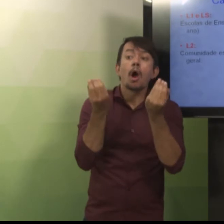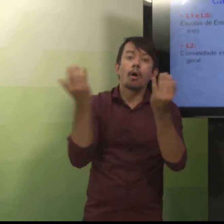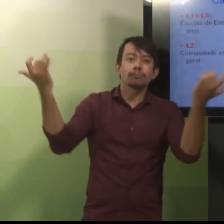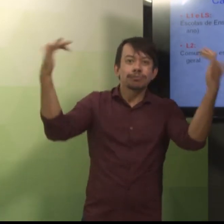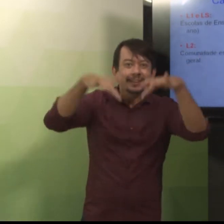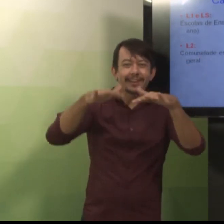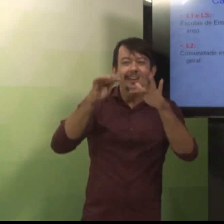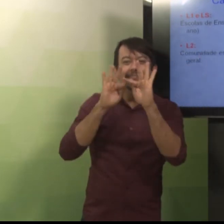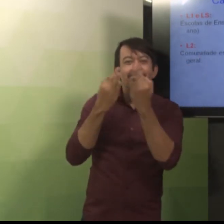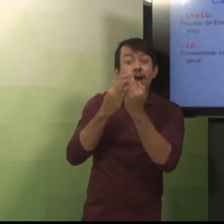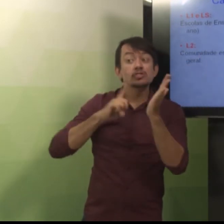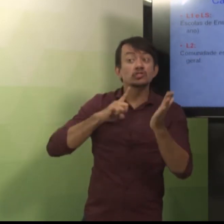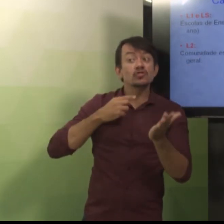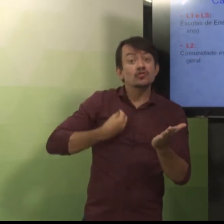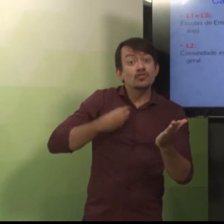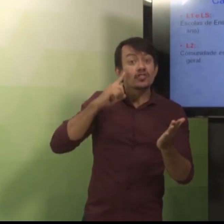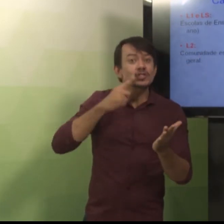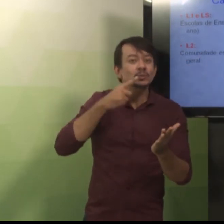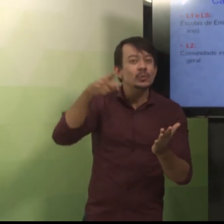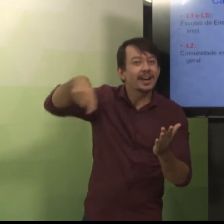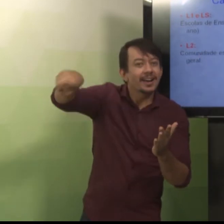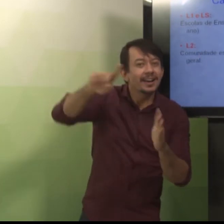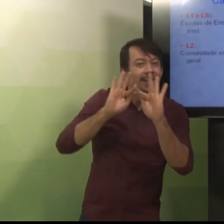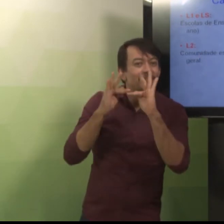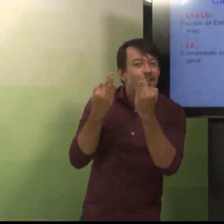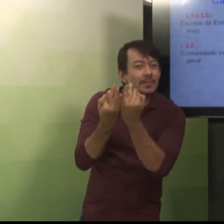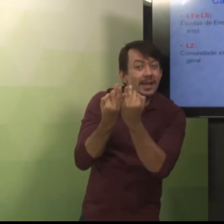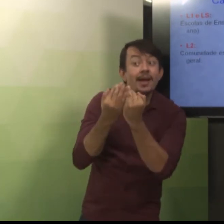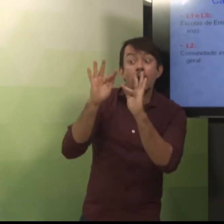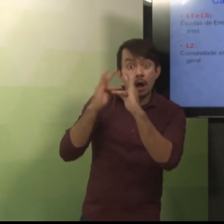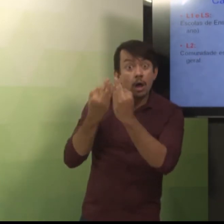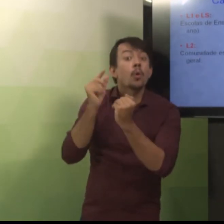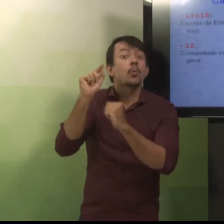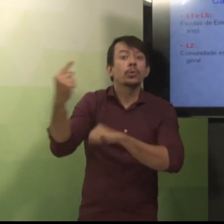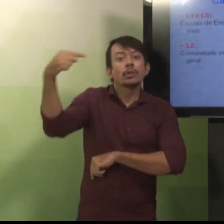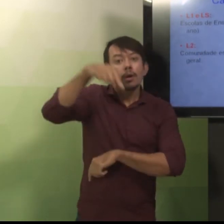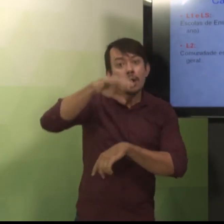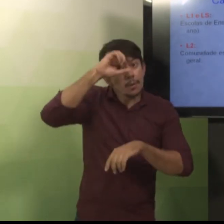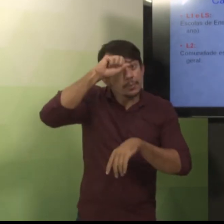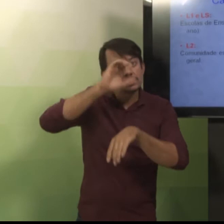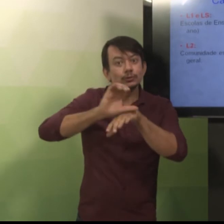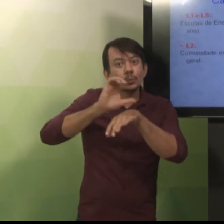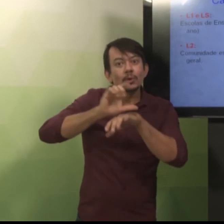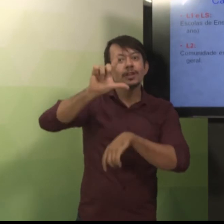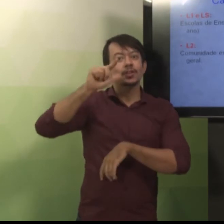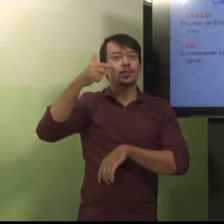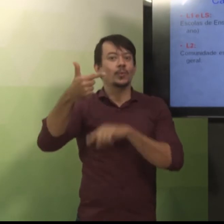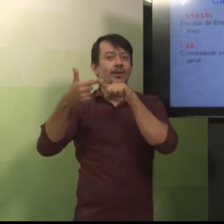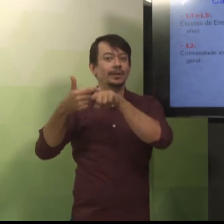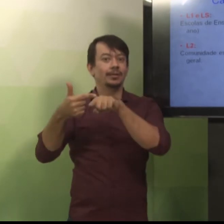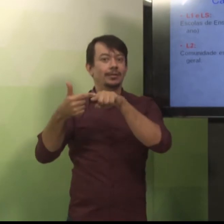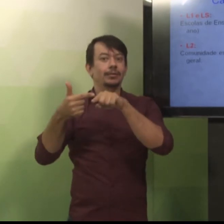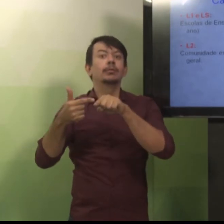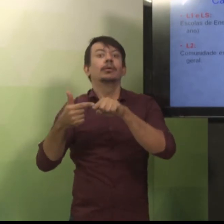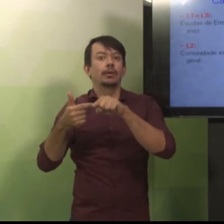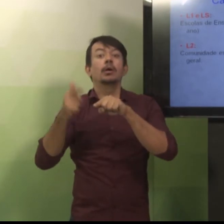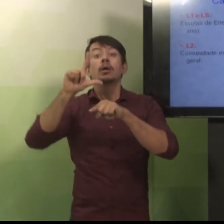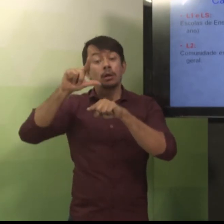famílias que venham a espaços para aprender língua de sinais. Então, isso é um curso de L2,